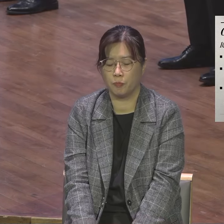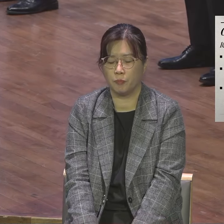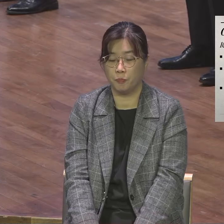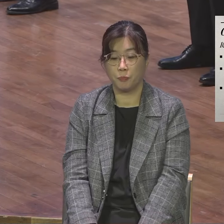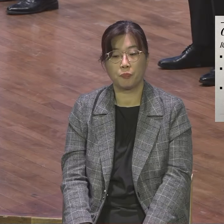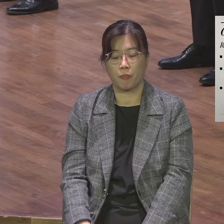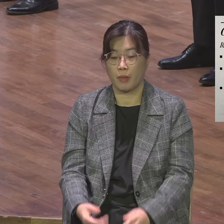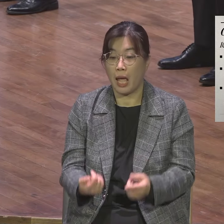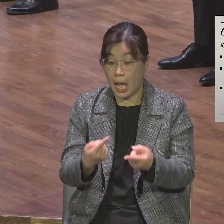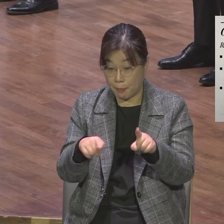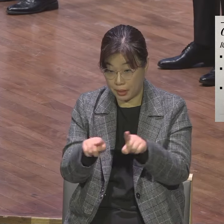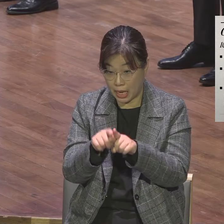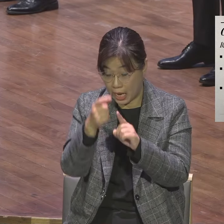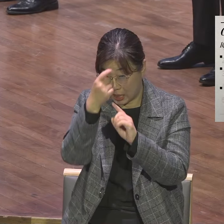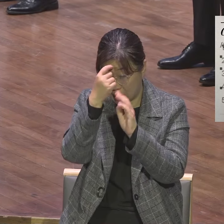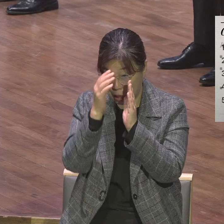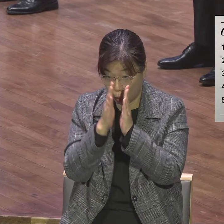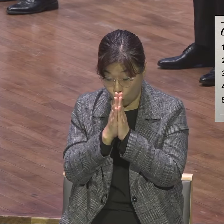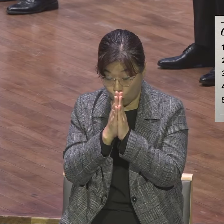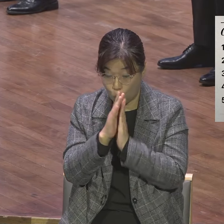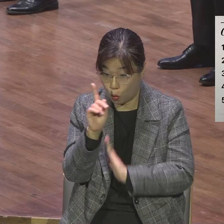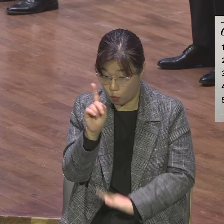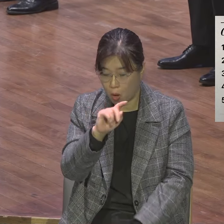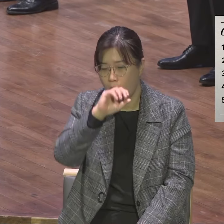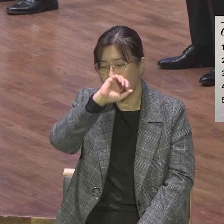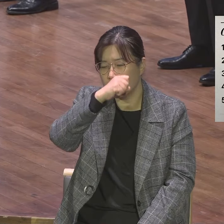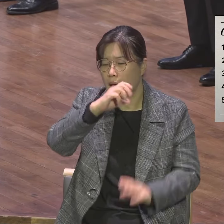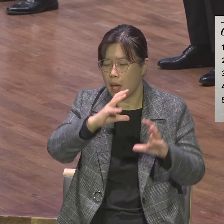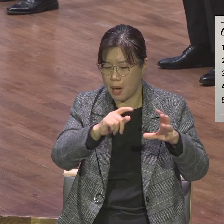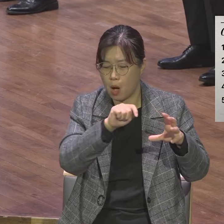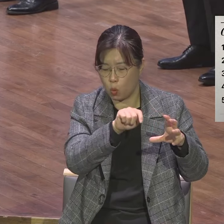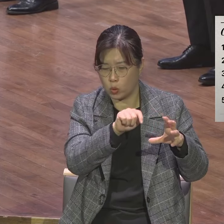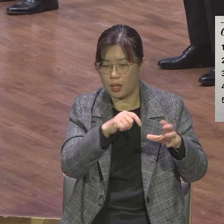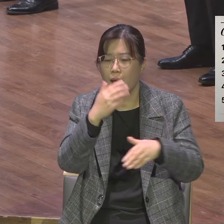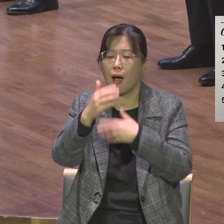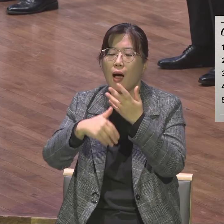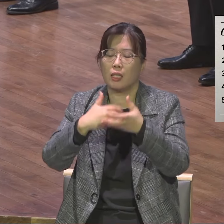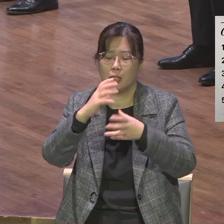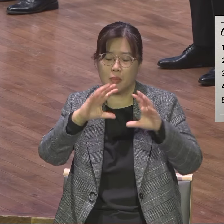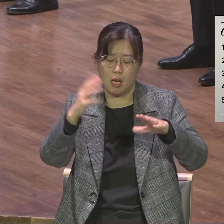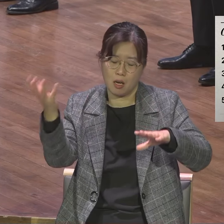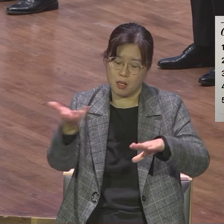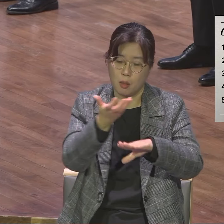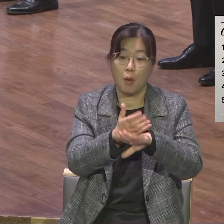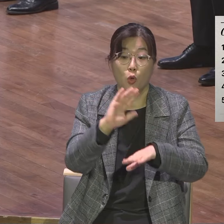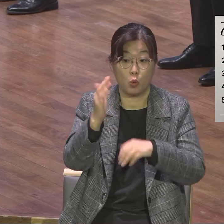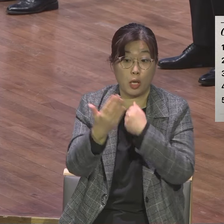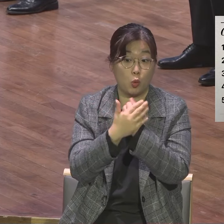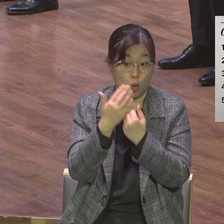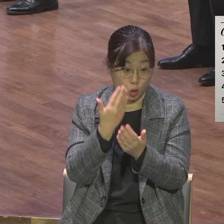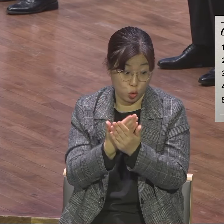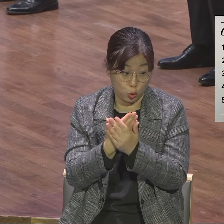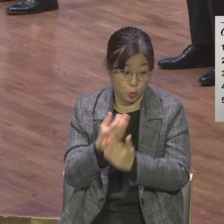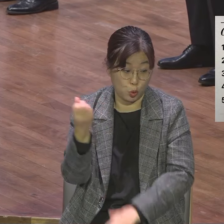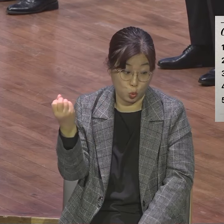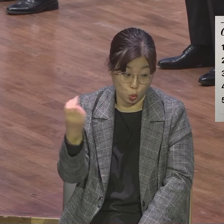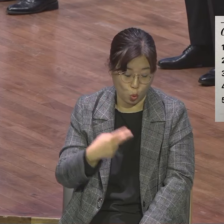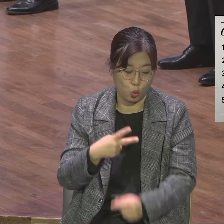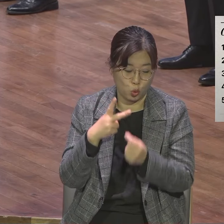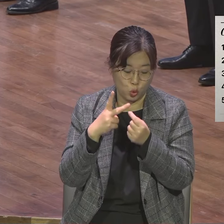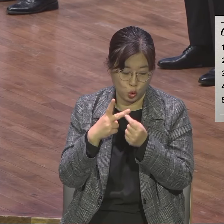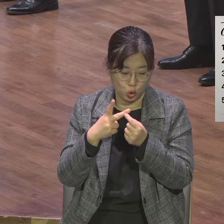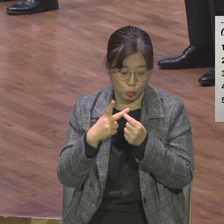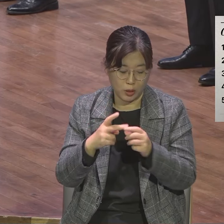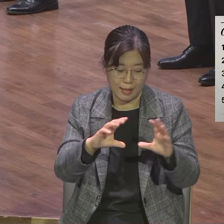계속 기도하겠습니다. 대만에 하나님의 나라가 임하게 하여 주시옵소서. 연합선교회 원리스를 위하여서